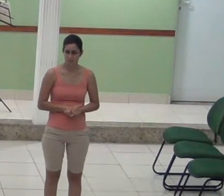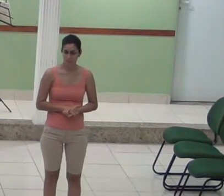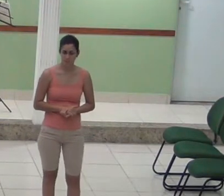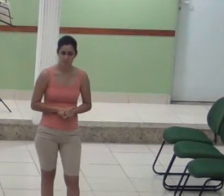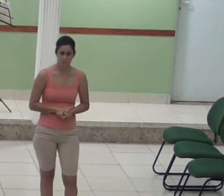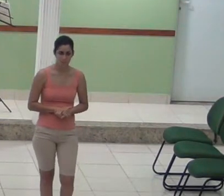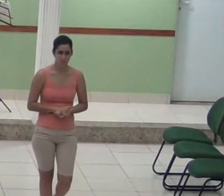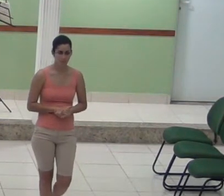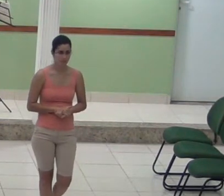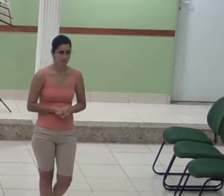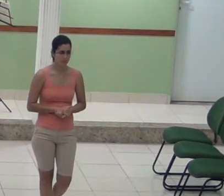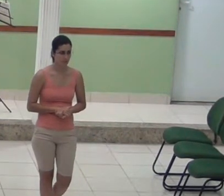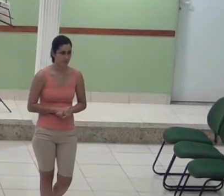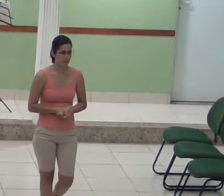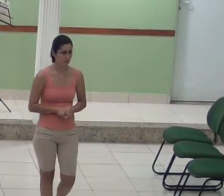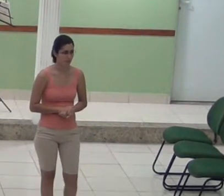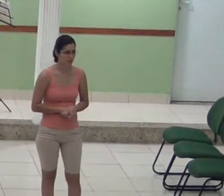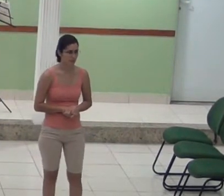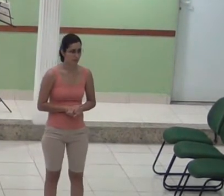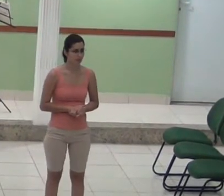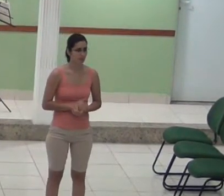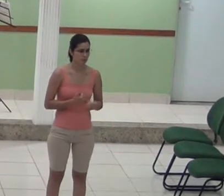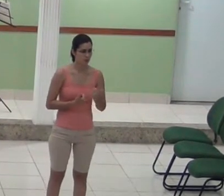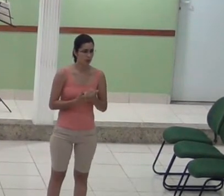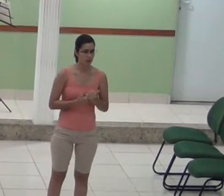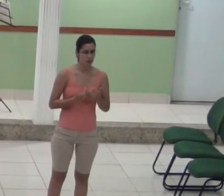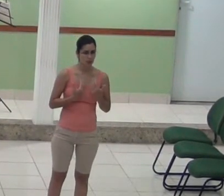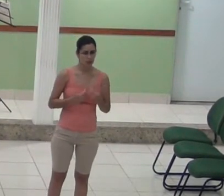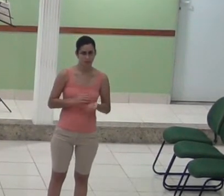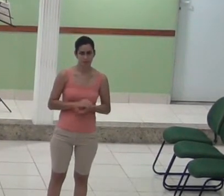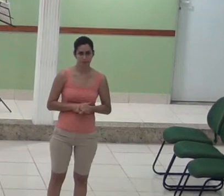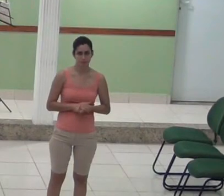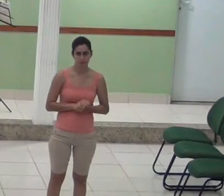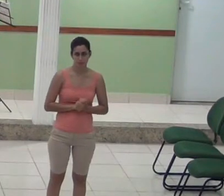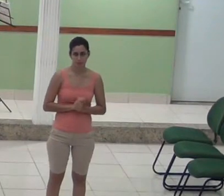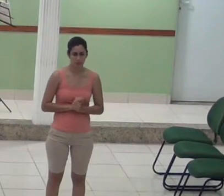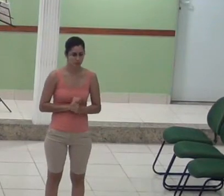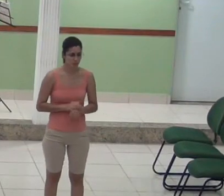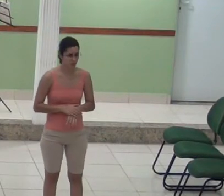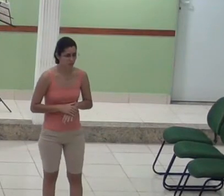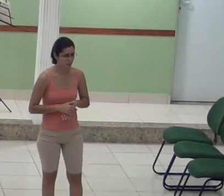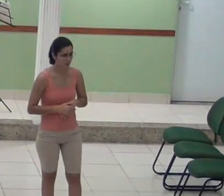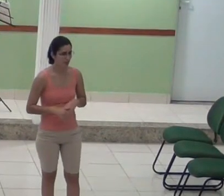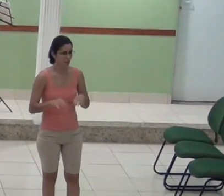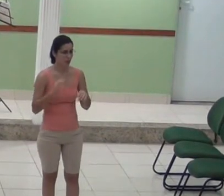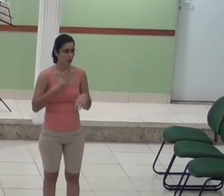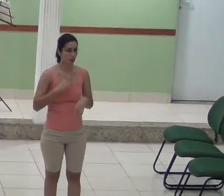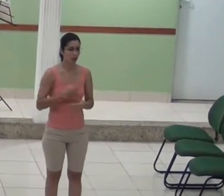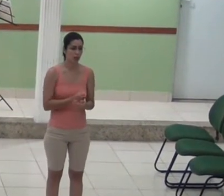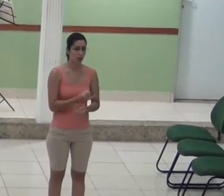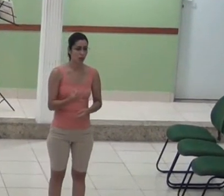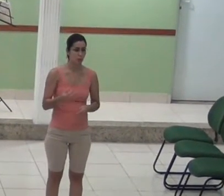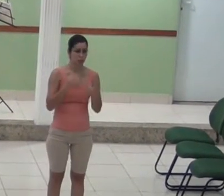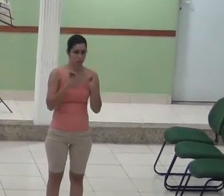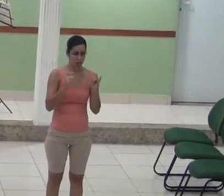Irmãos, já caminhando para o final do culto, tenho apenas alguns avisos rapidinhos para dar.